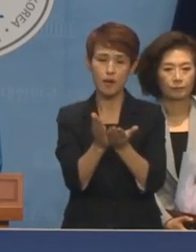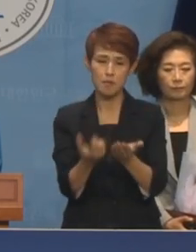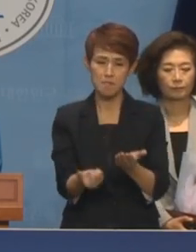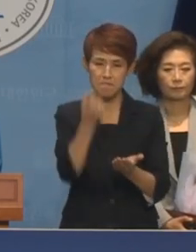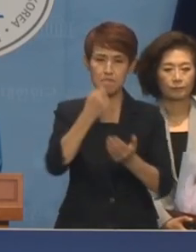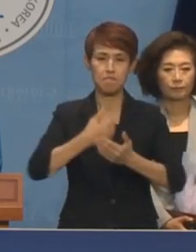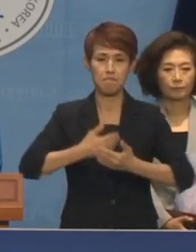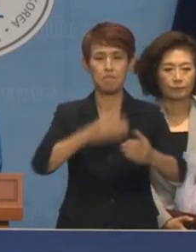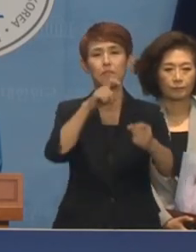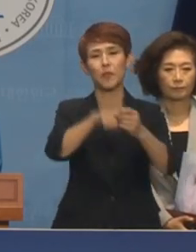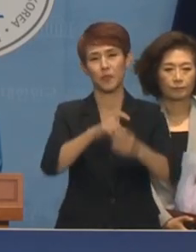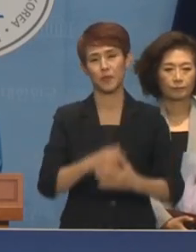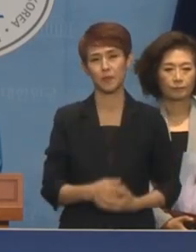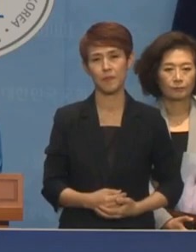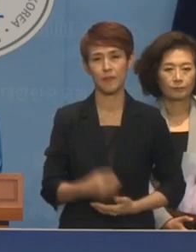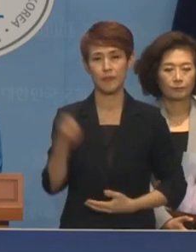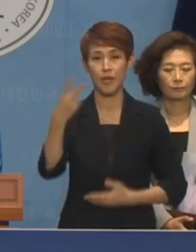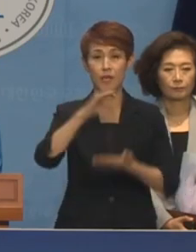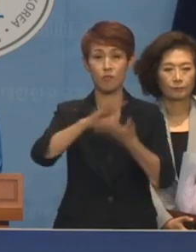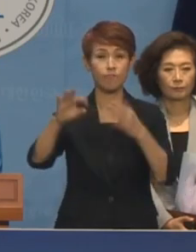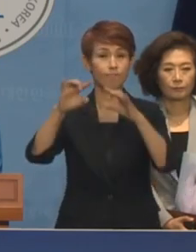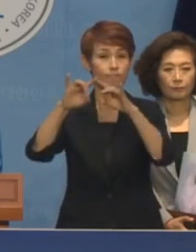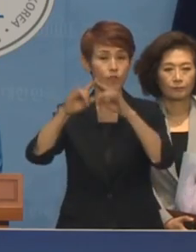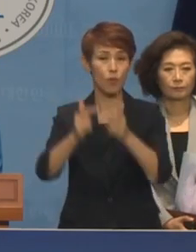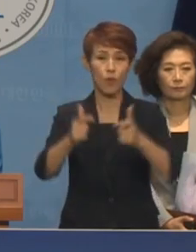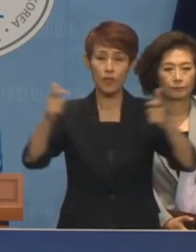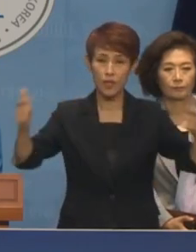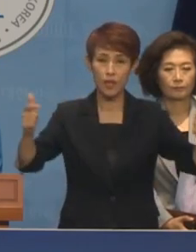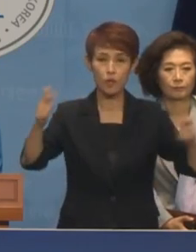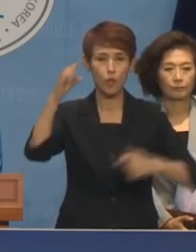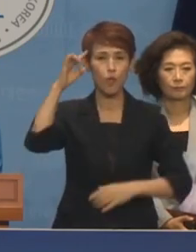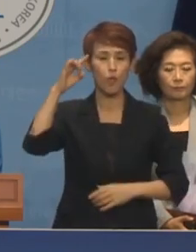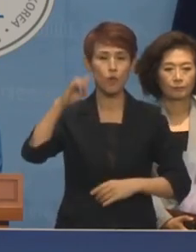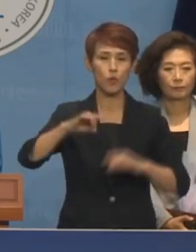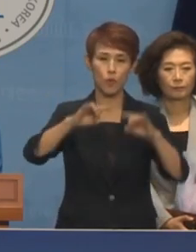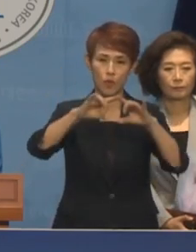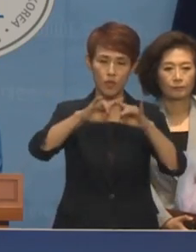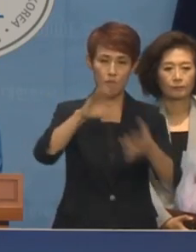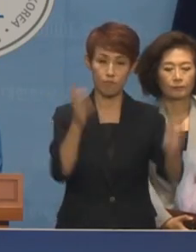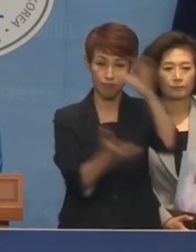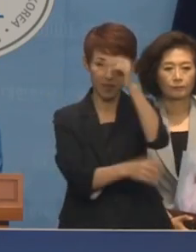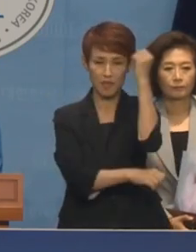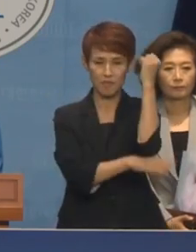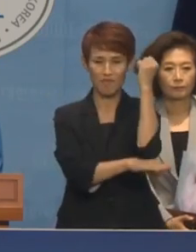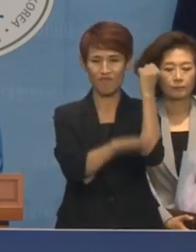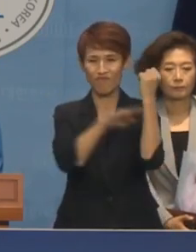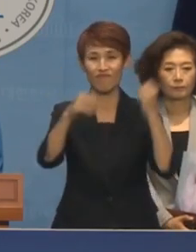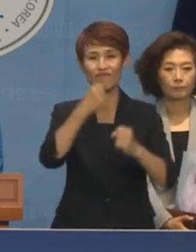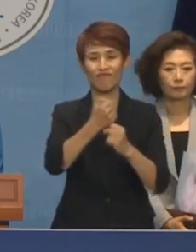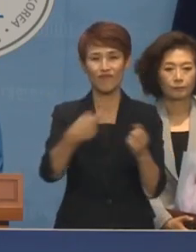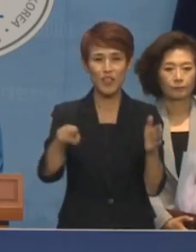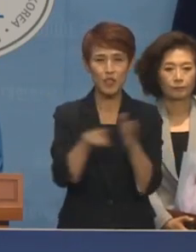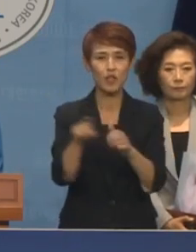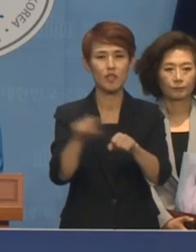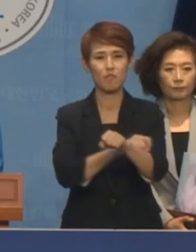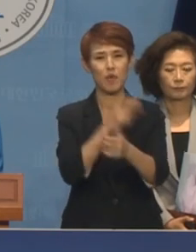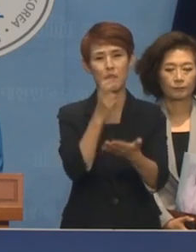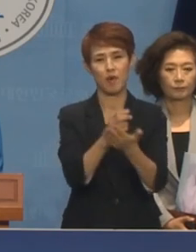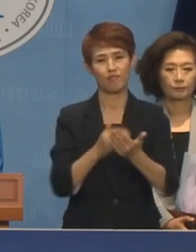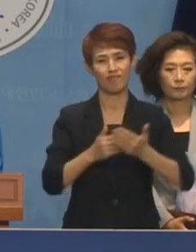담고 있습니다. 재생에너지 확대와 에너지 전환의 기반을 마련할 수 있도록 특별법